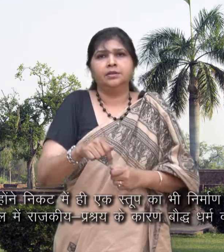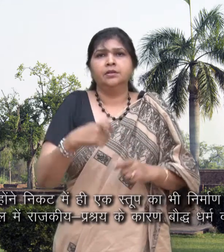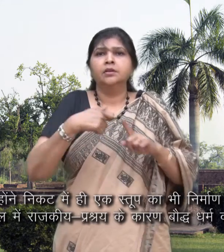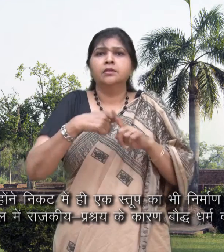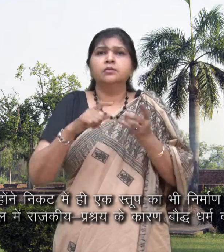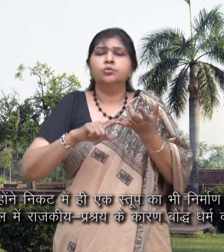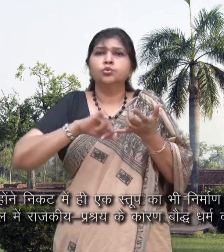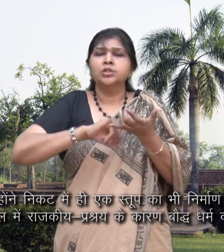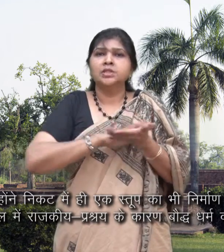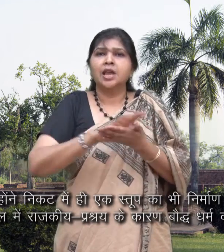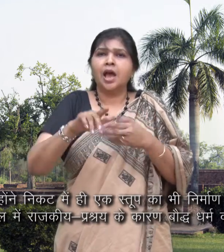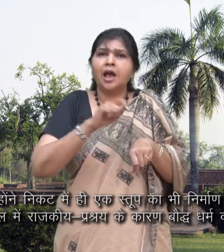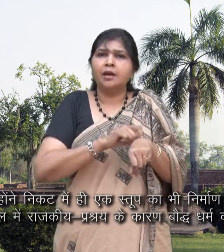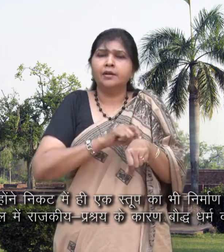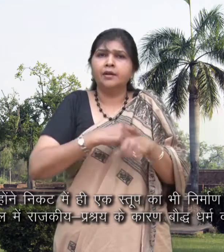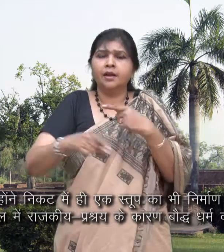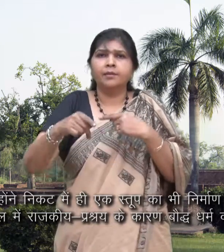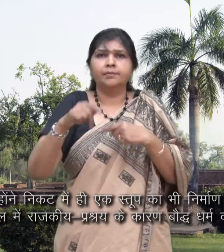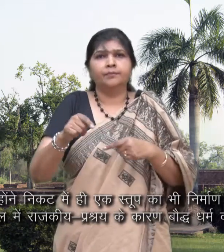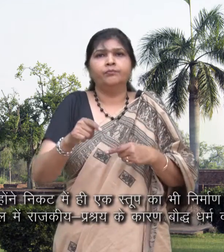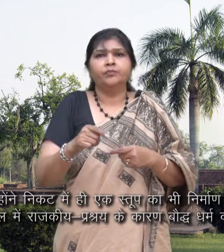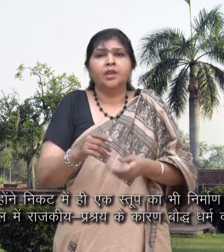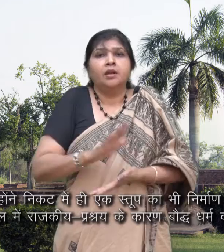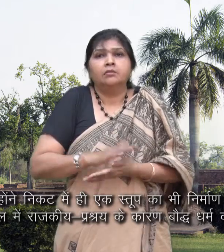कुषाण काल में राजकीय प्रश्रय के कारण